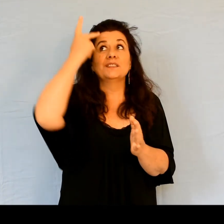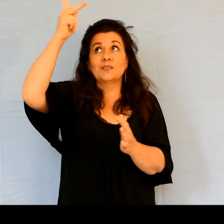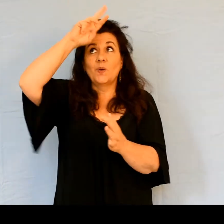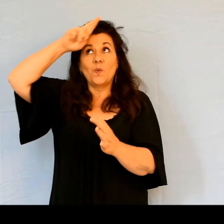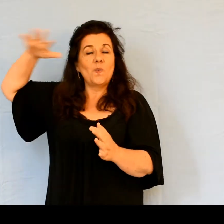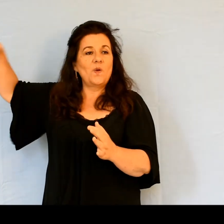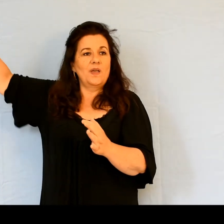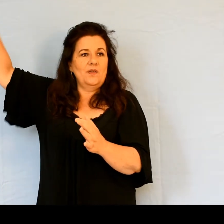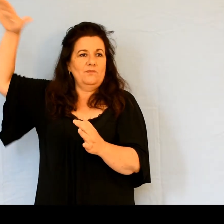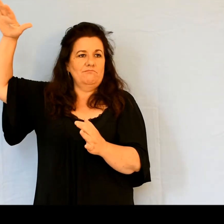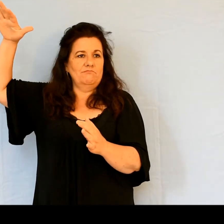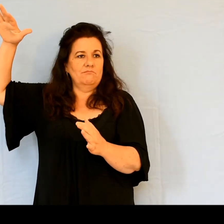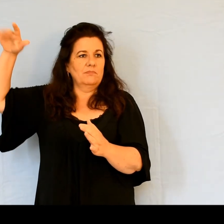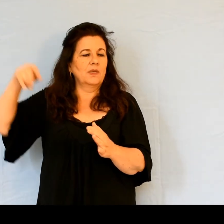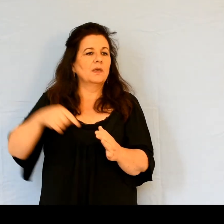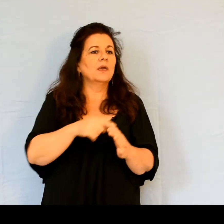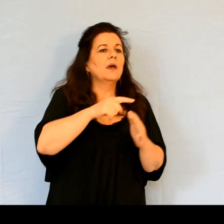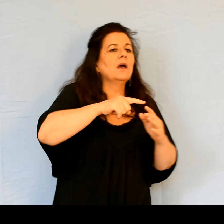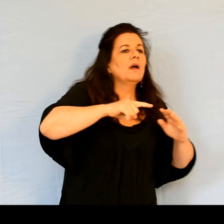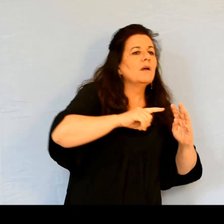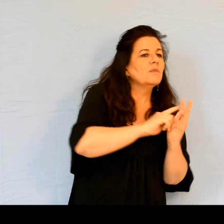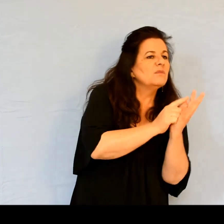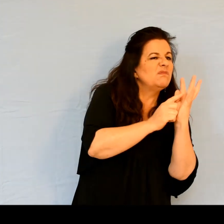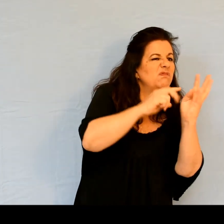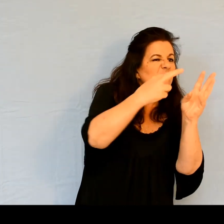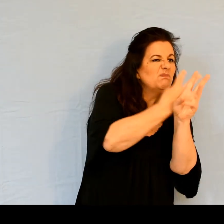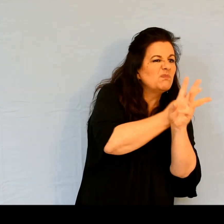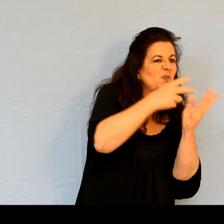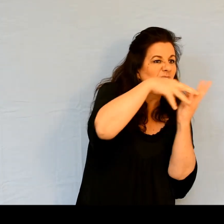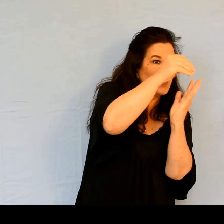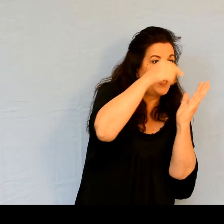L'ivraie, ce sont les fils du mauvais.